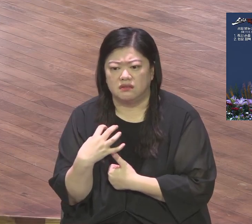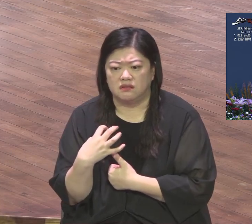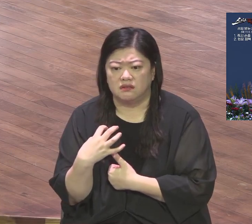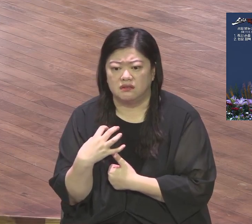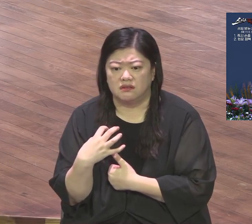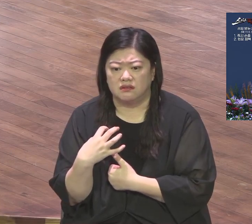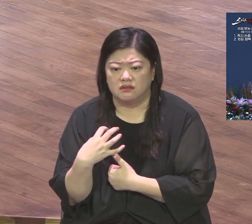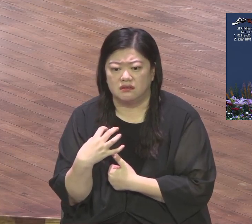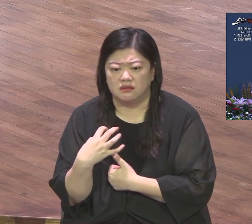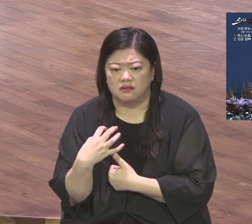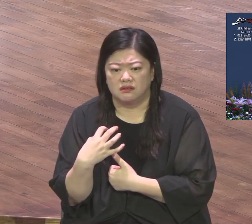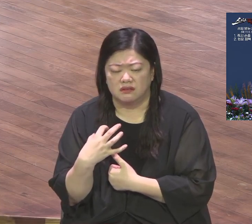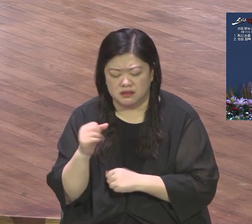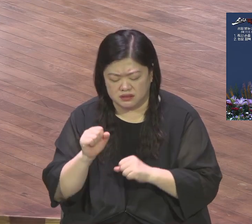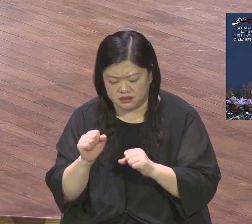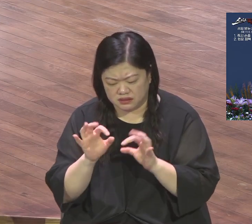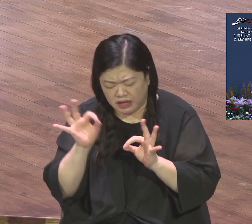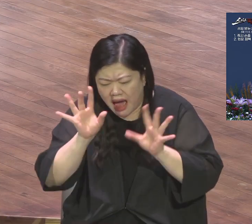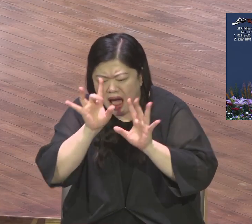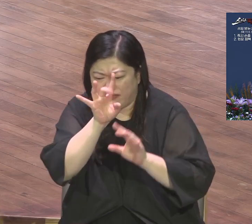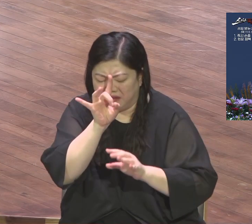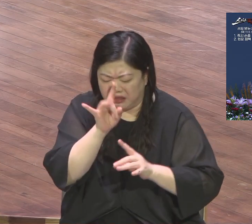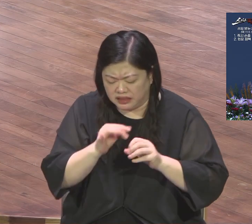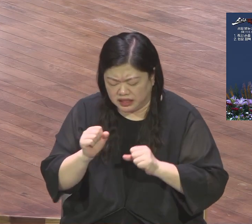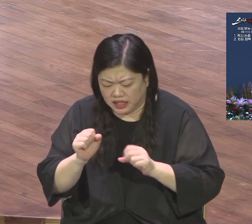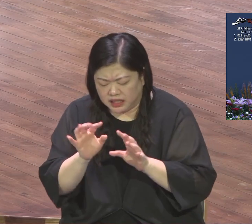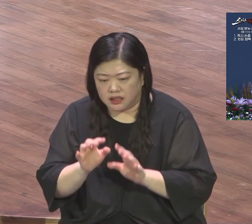완전히 찌눌려서 살아요.